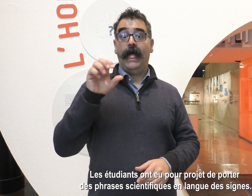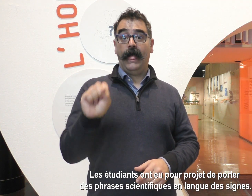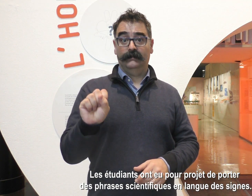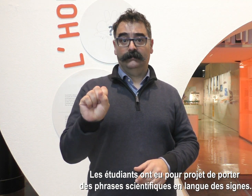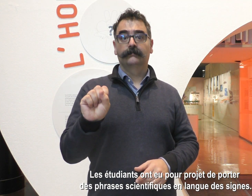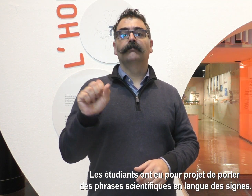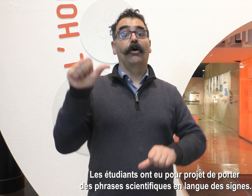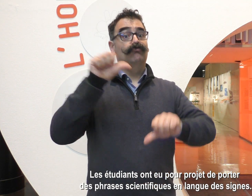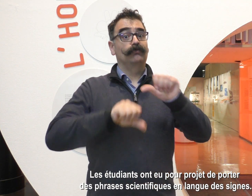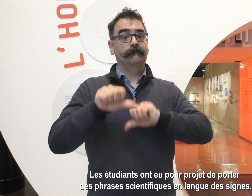Sous